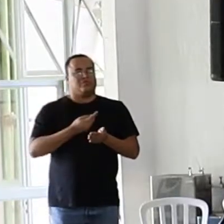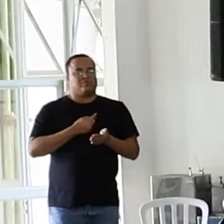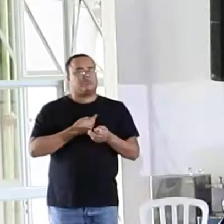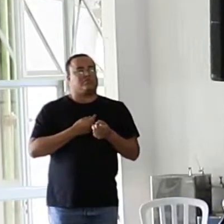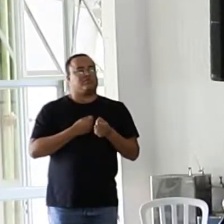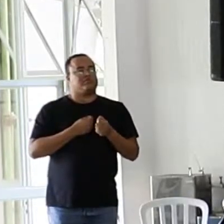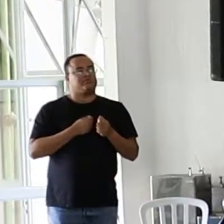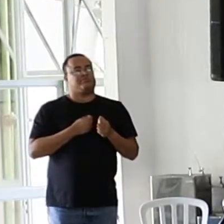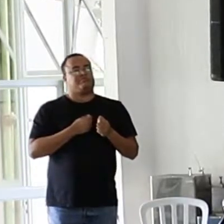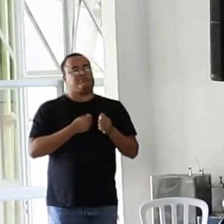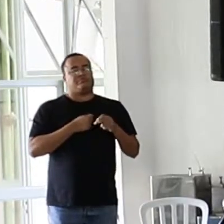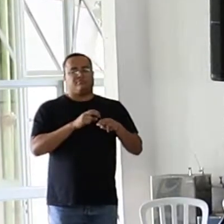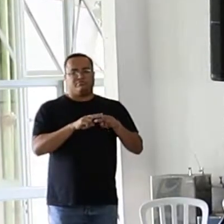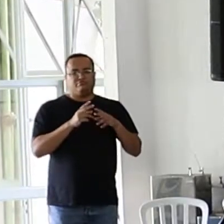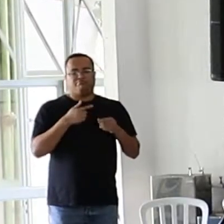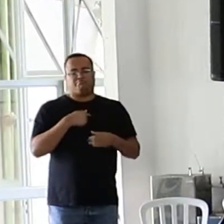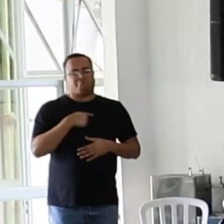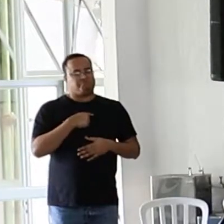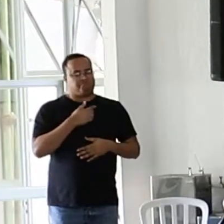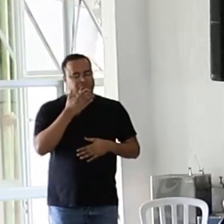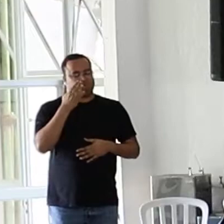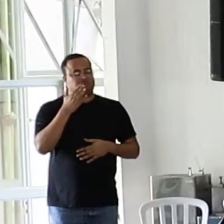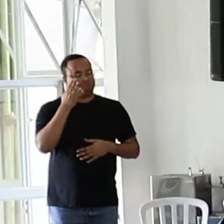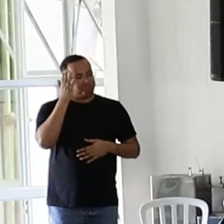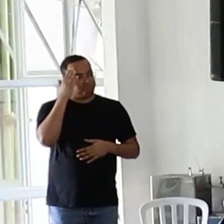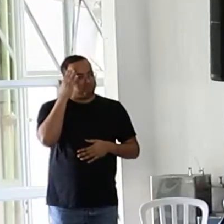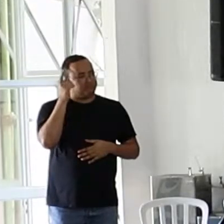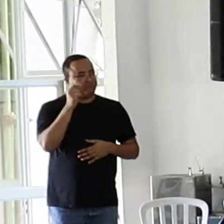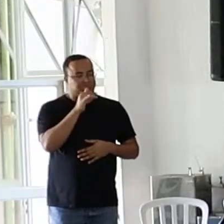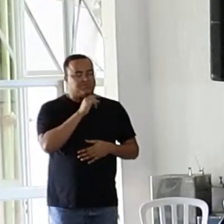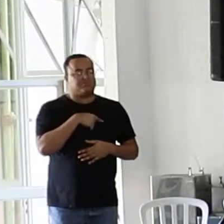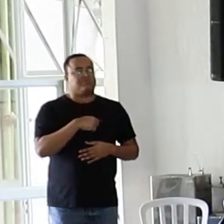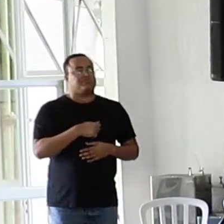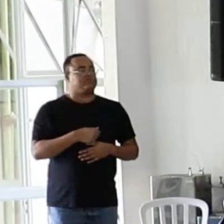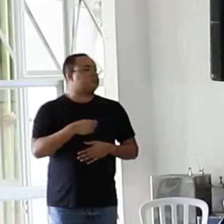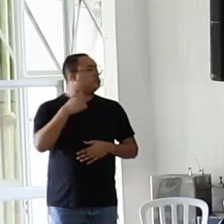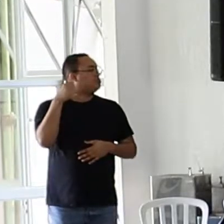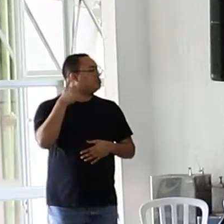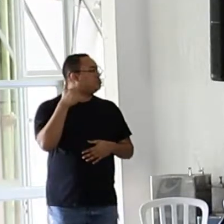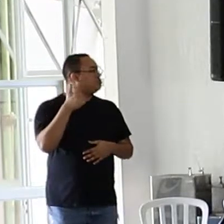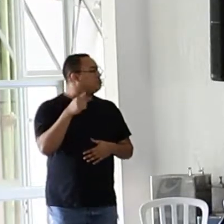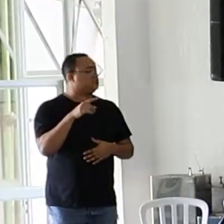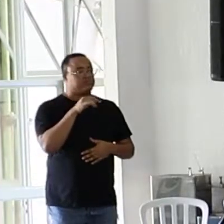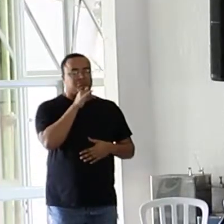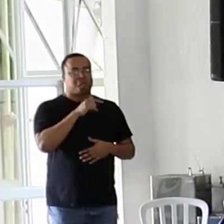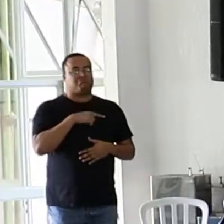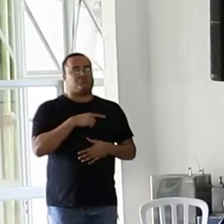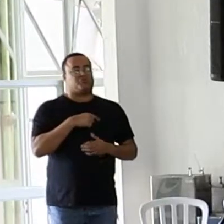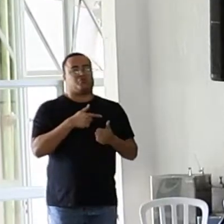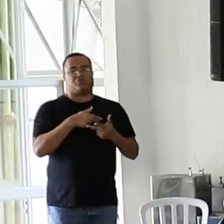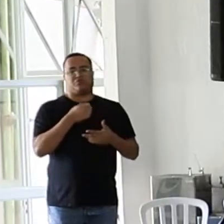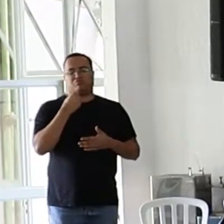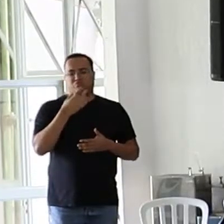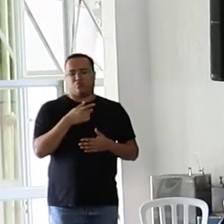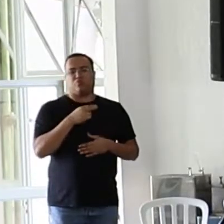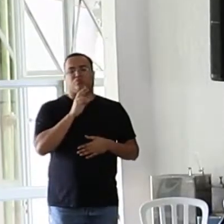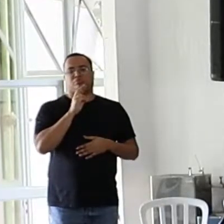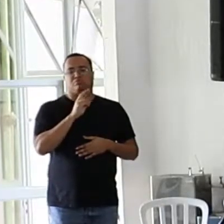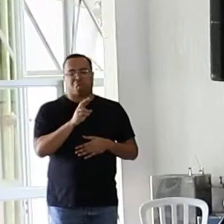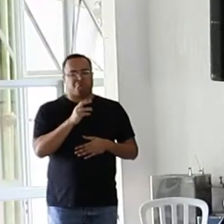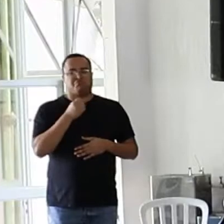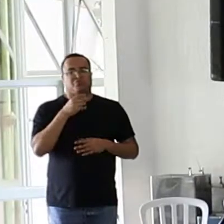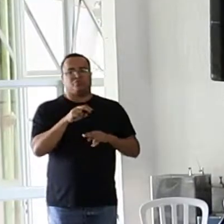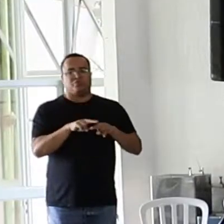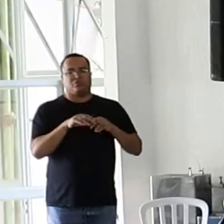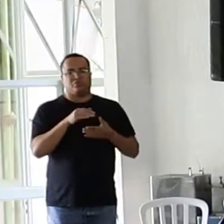apontou não é preciso reconhecer também quando a positividade quando a ganhos bons resultados então assim que